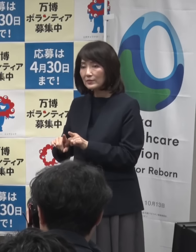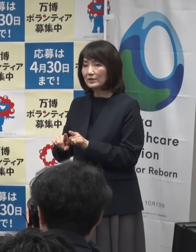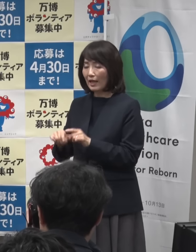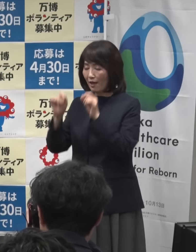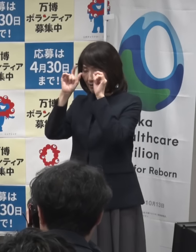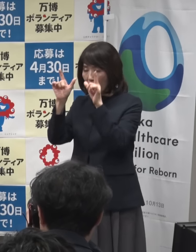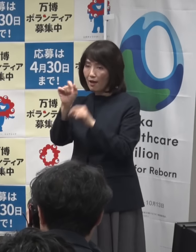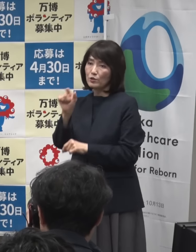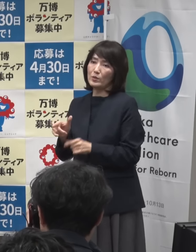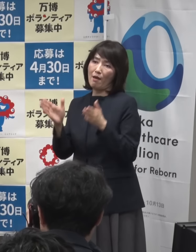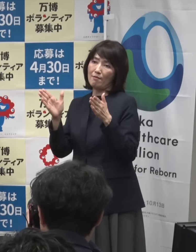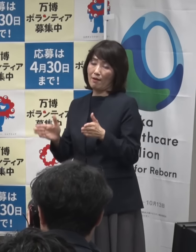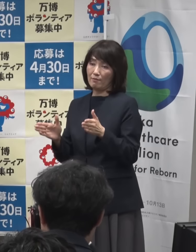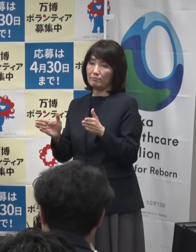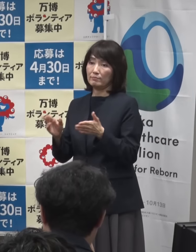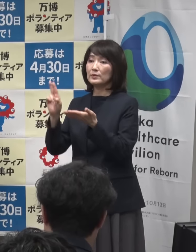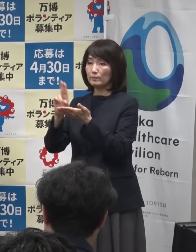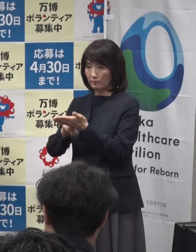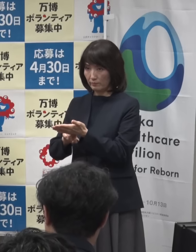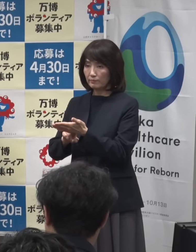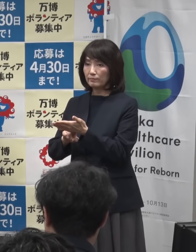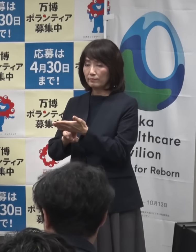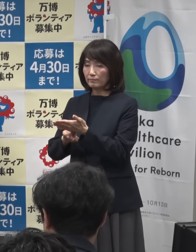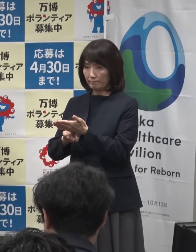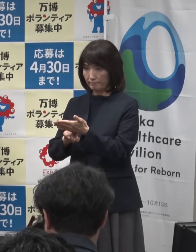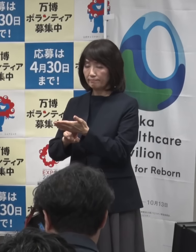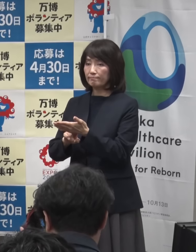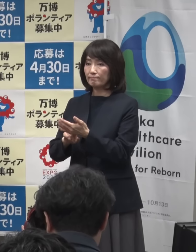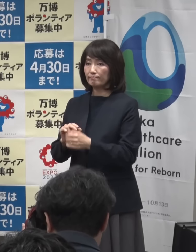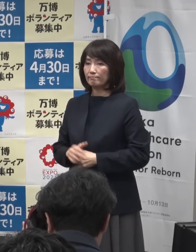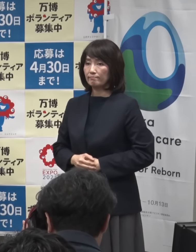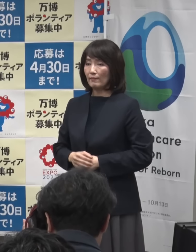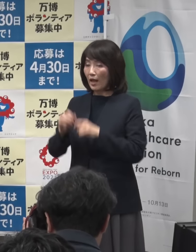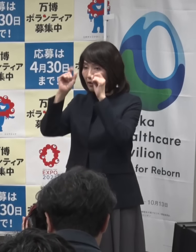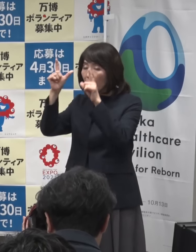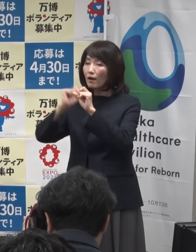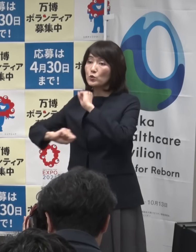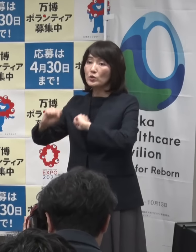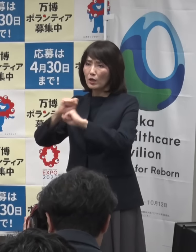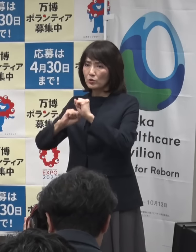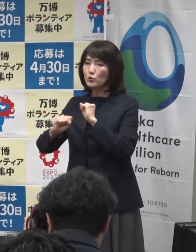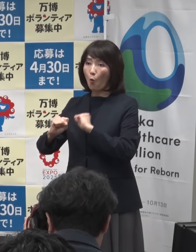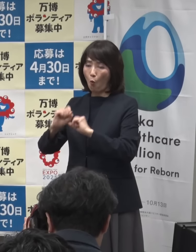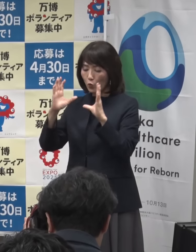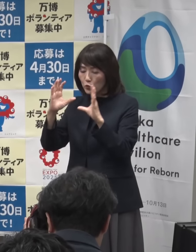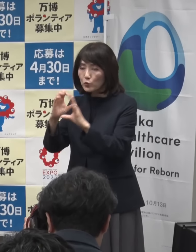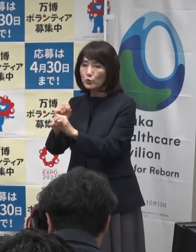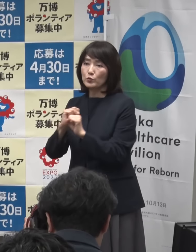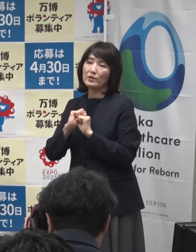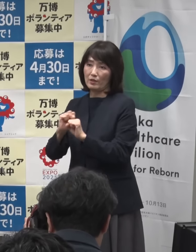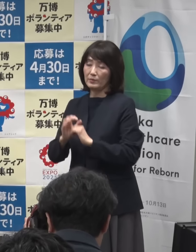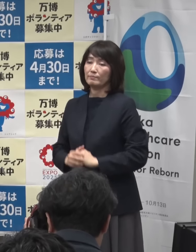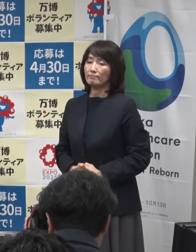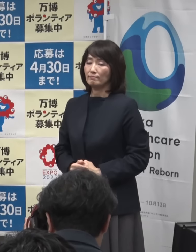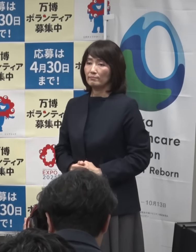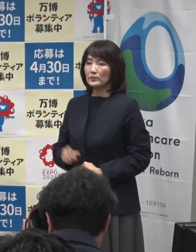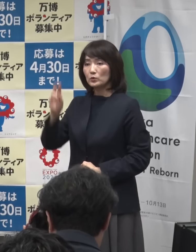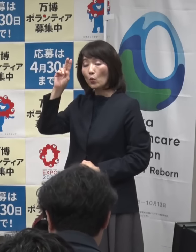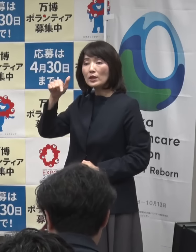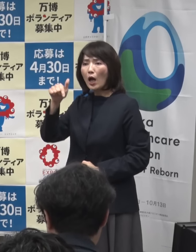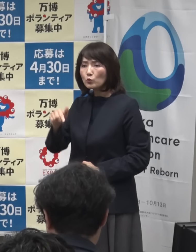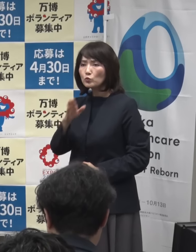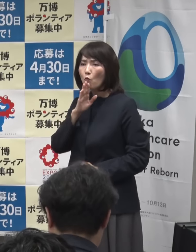発月間に指定をしています。ですので、ここで啓発活動を集中して行いたいと思います。府の実